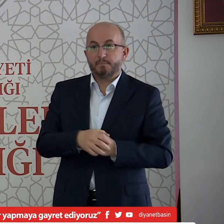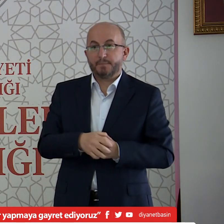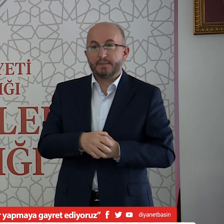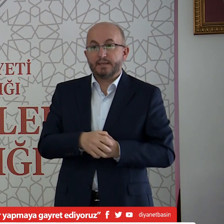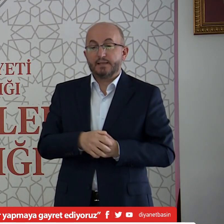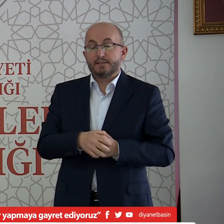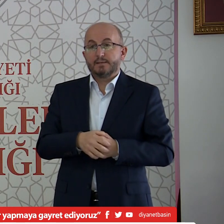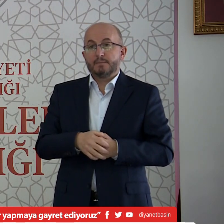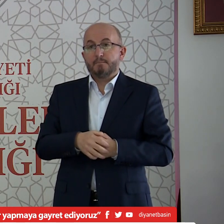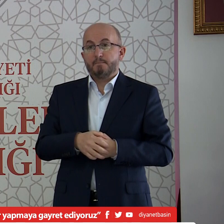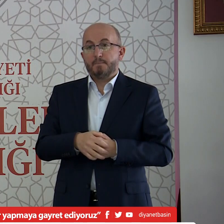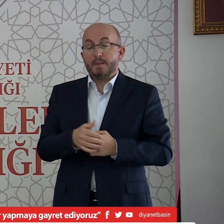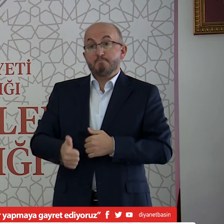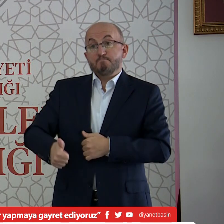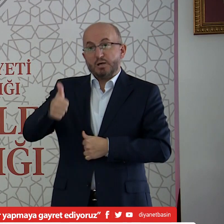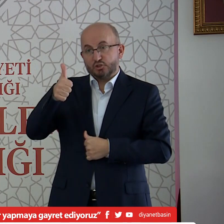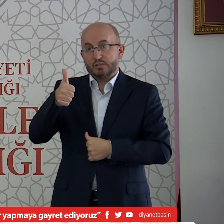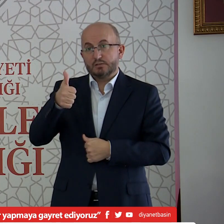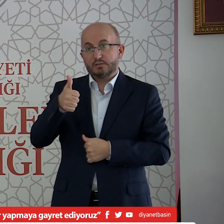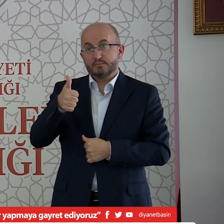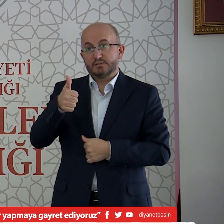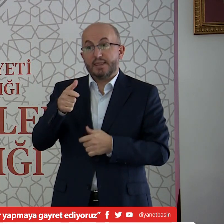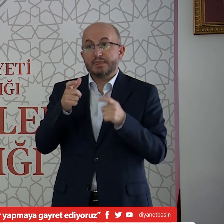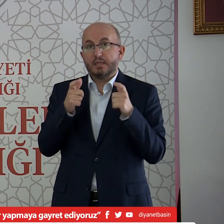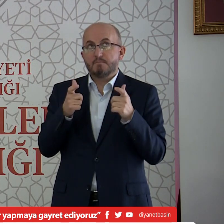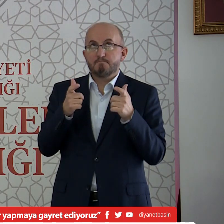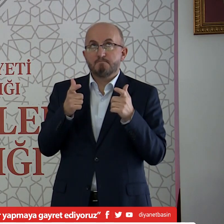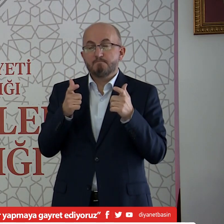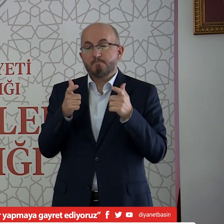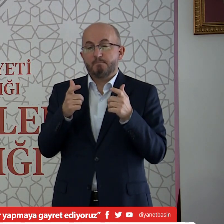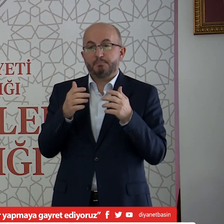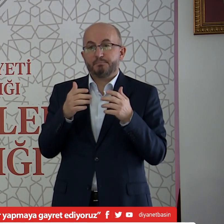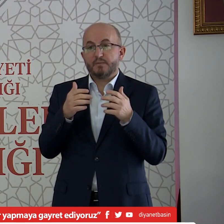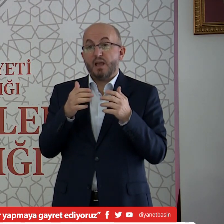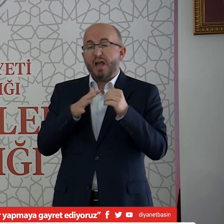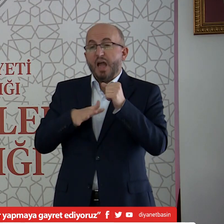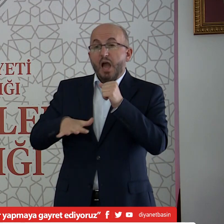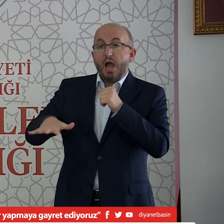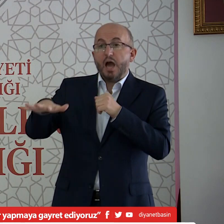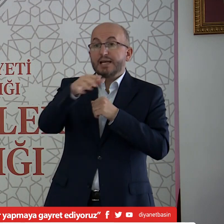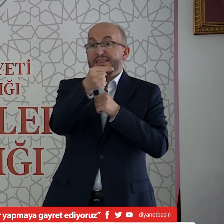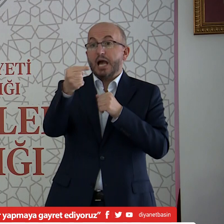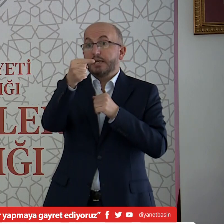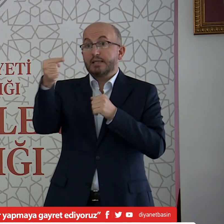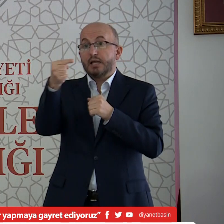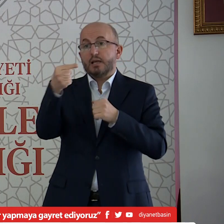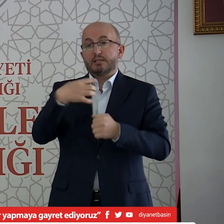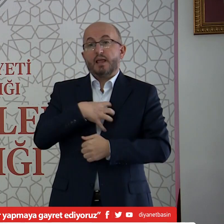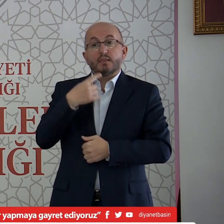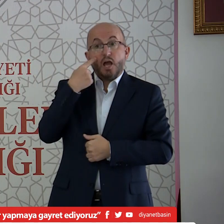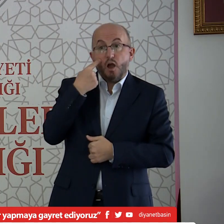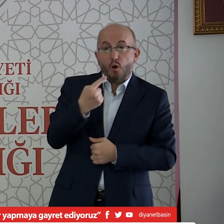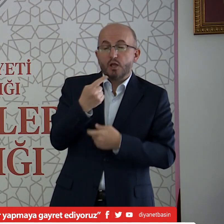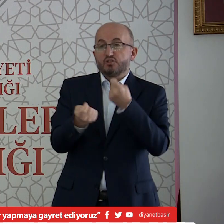yapıyor. Yani başkanlığımızın neredeyse her birimi kendine göre